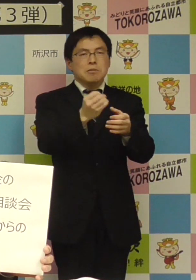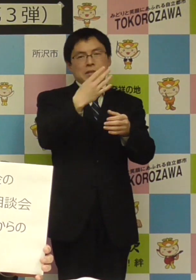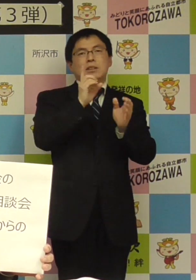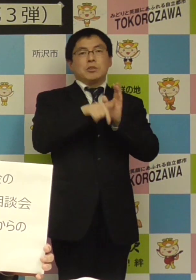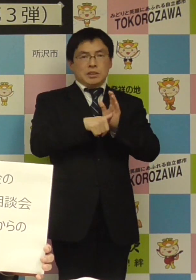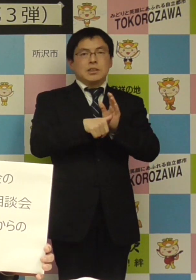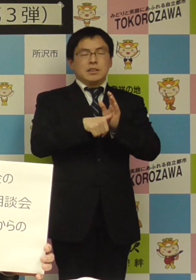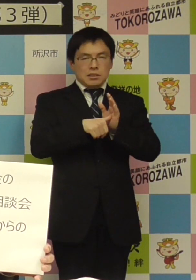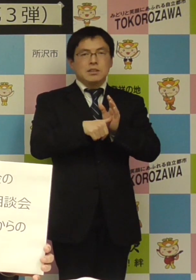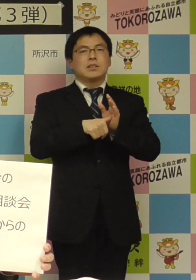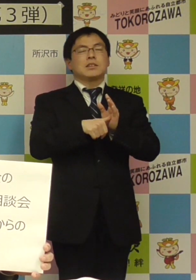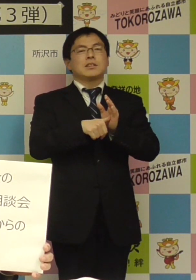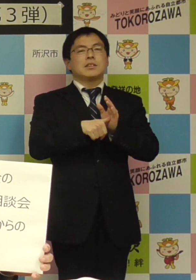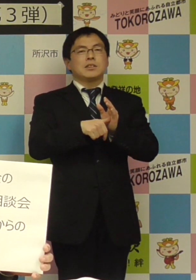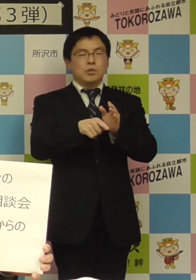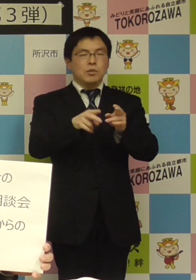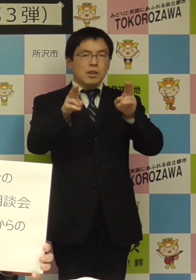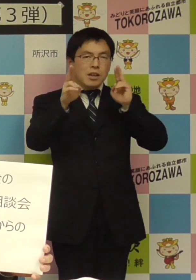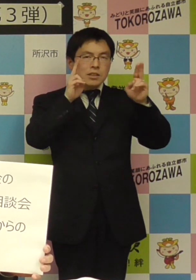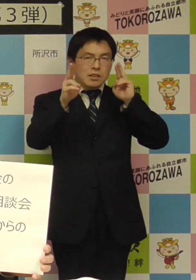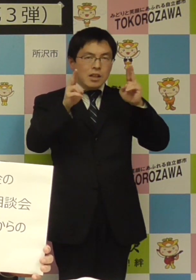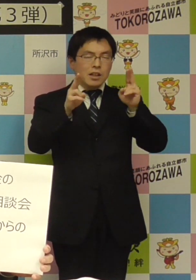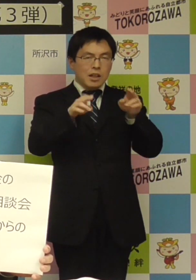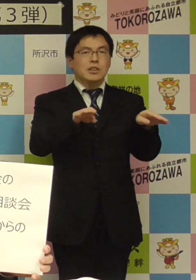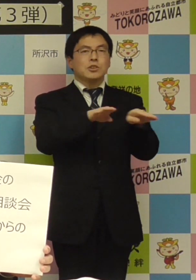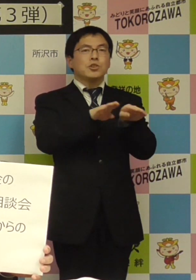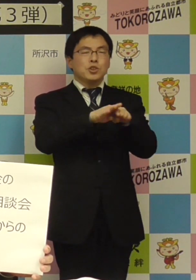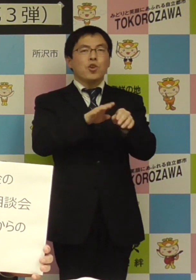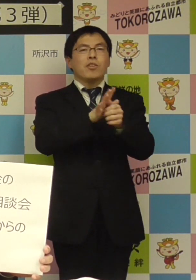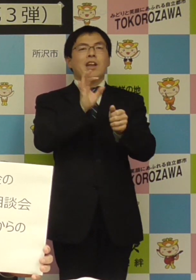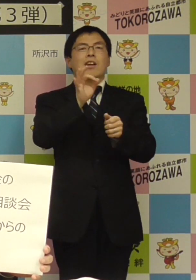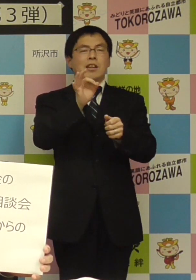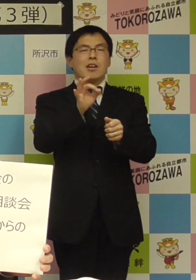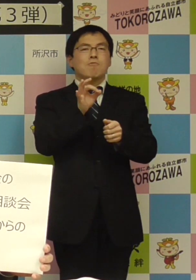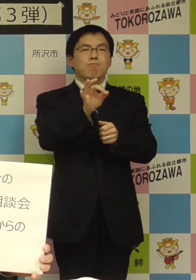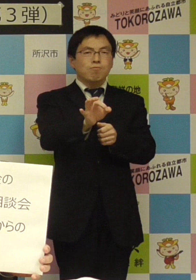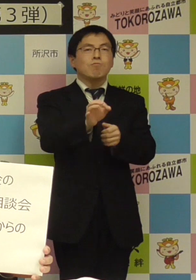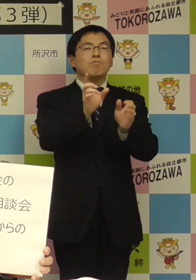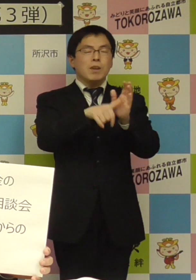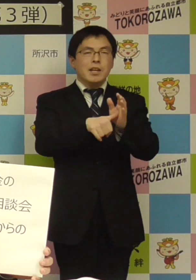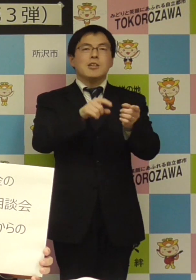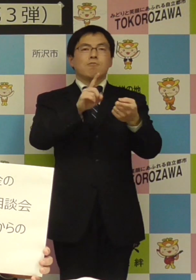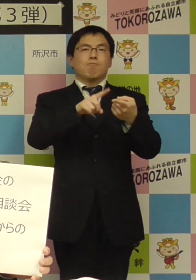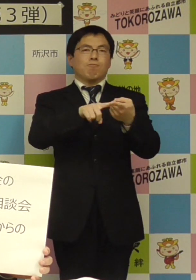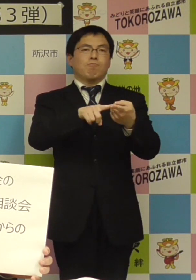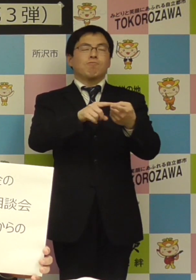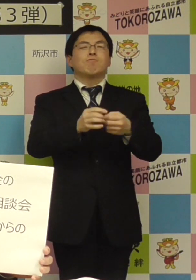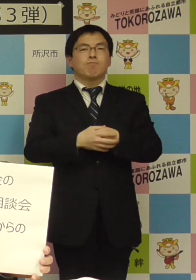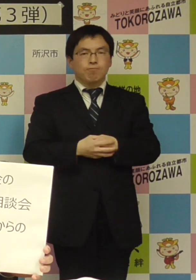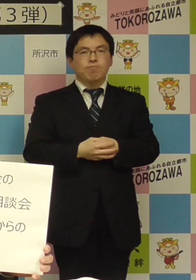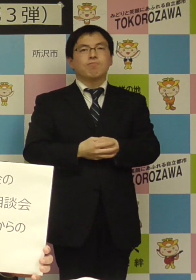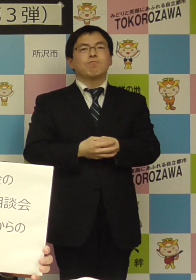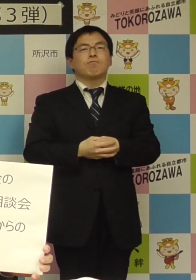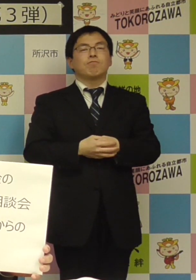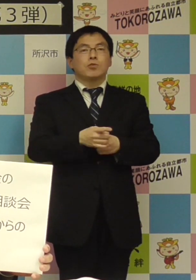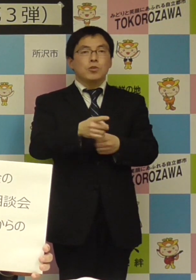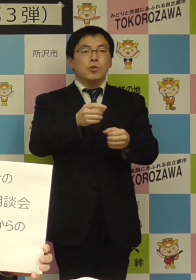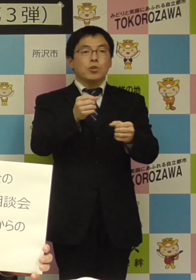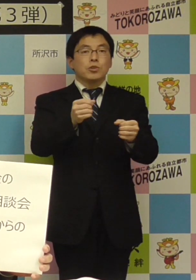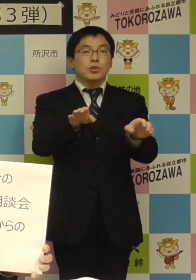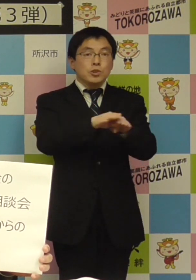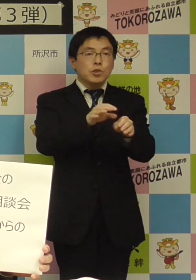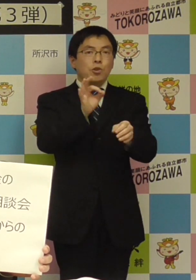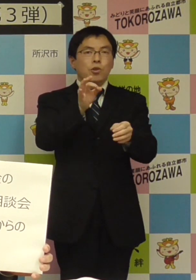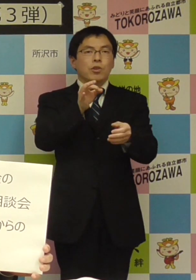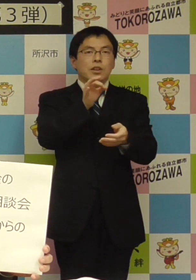に、その企業が休業手当を出している場合に適用されます。その休業